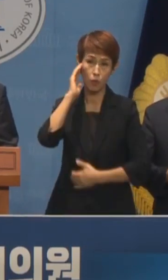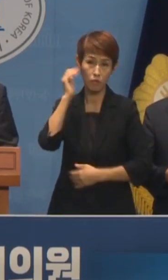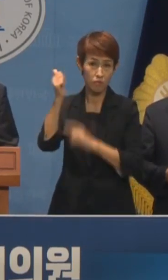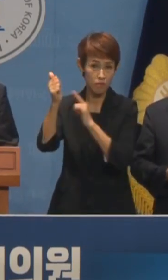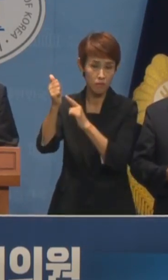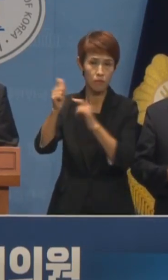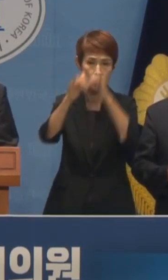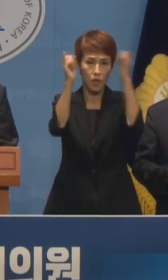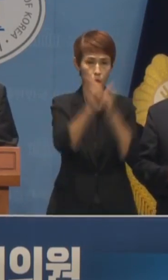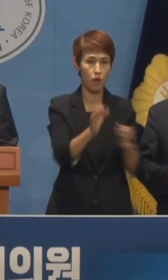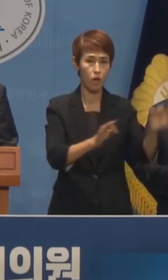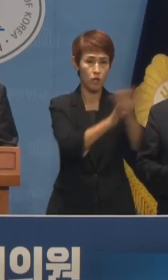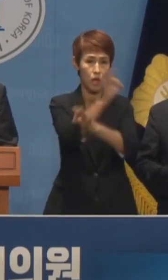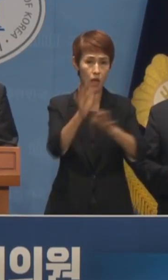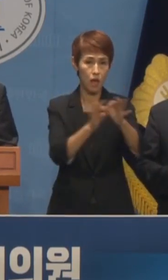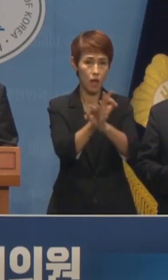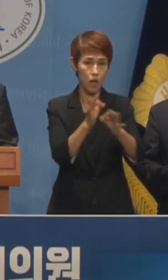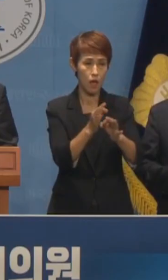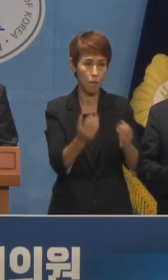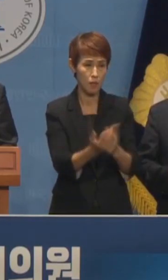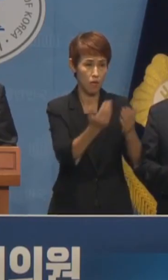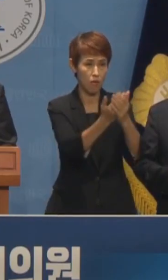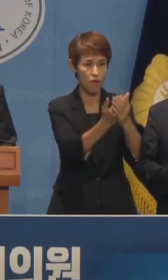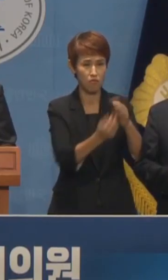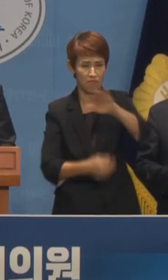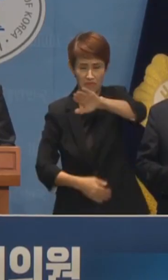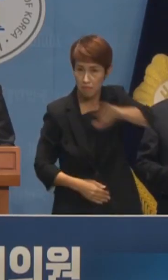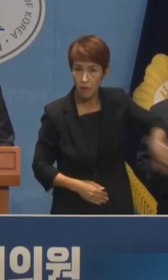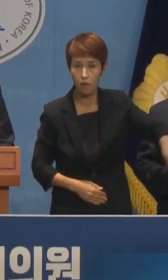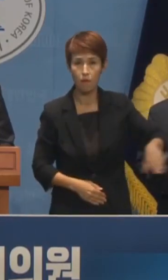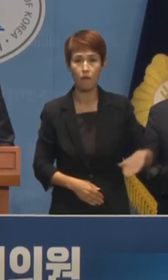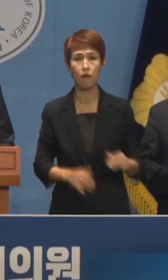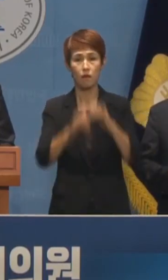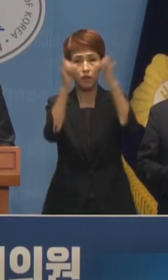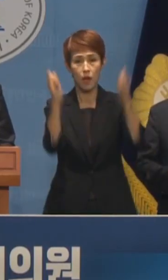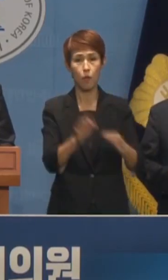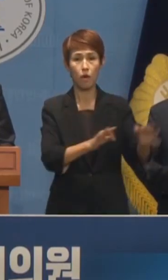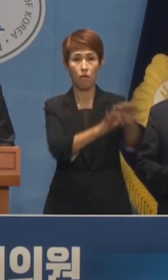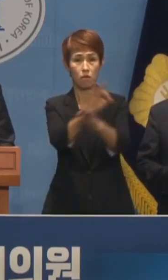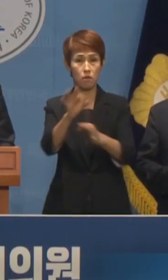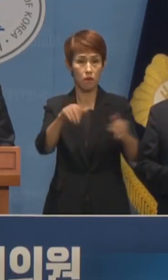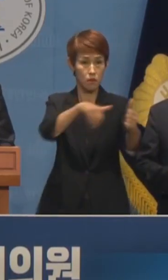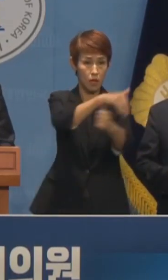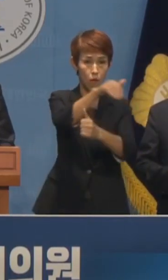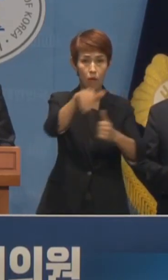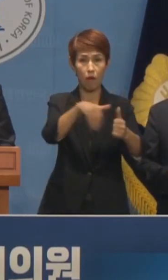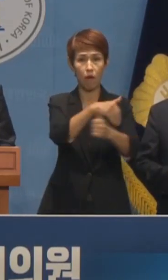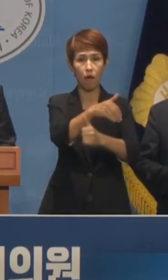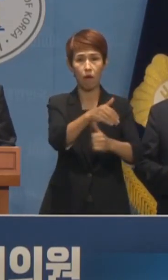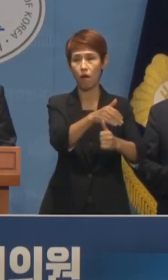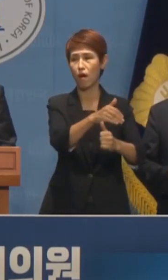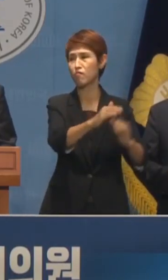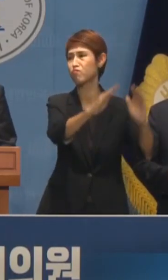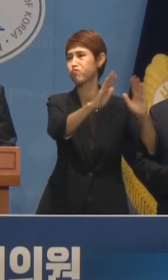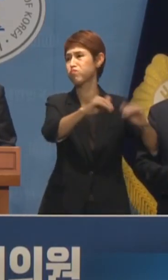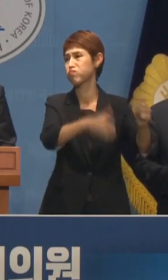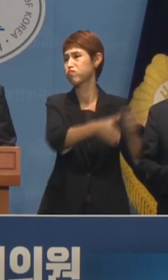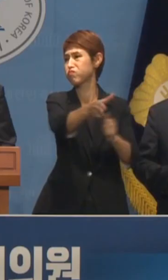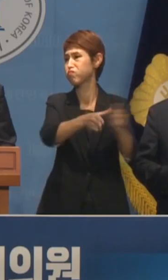경제 활성화는커녕 어렵게 구축해놓은 사회적 경제 생태계를 막무가내로 파괴하고